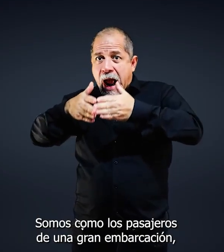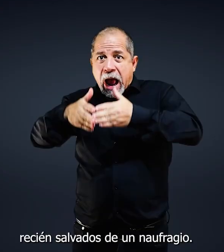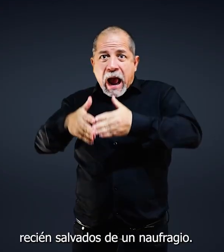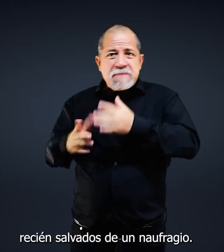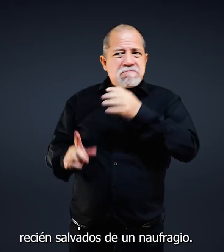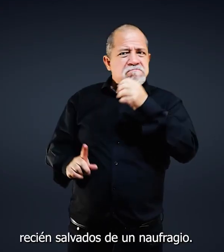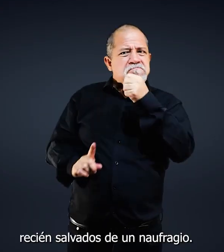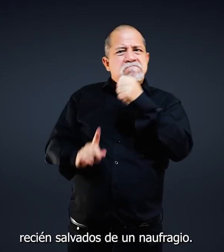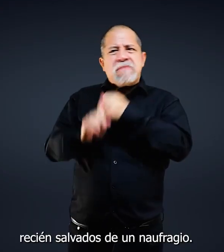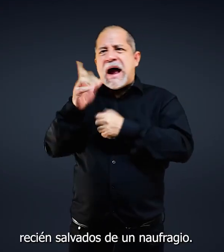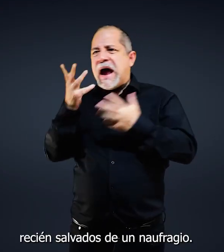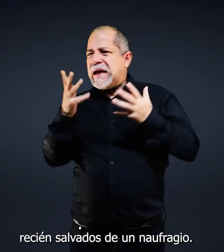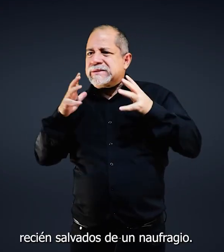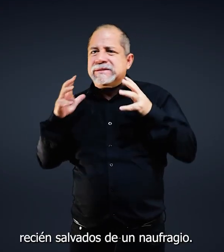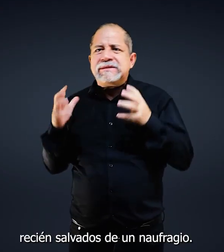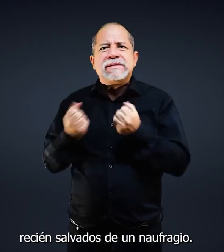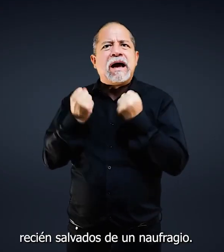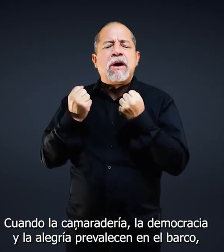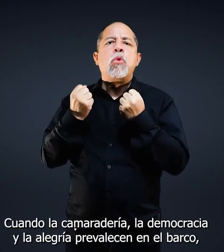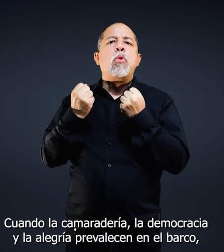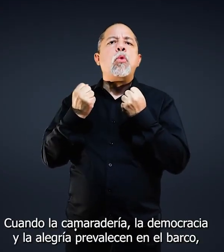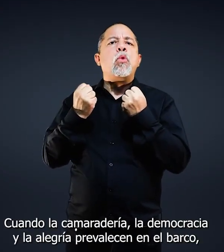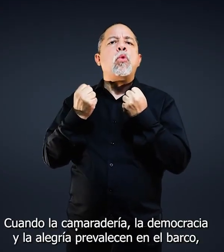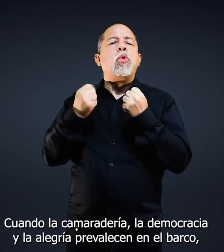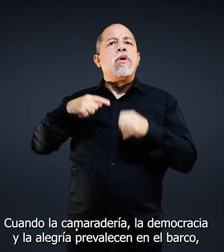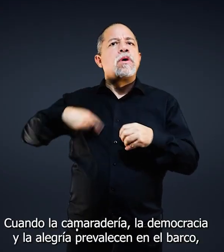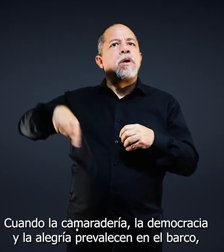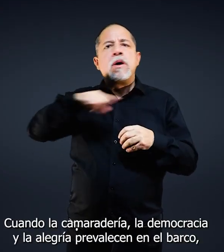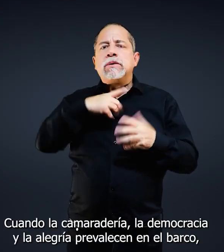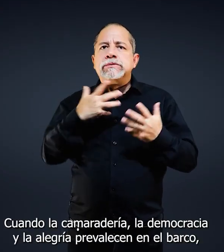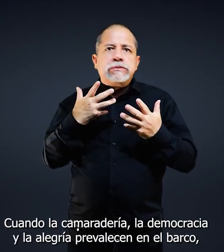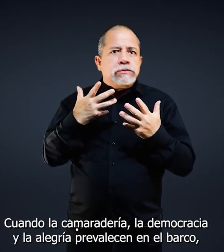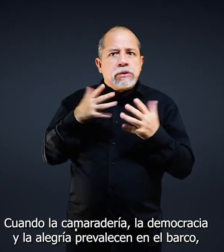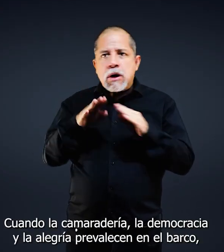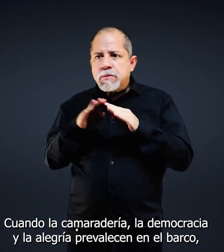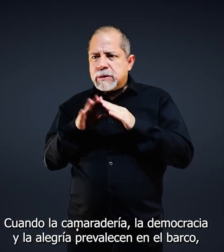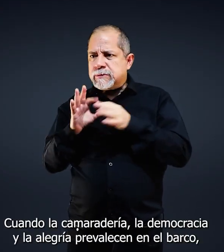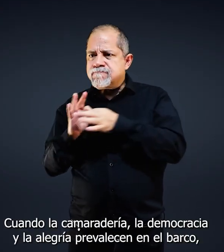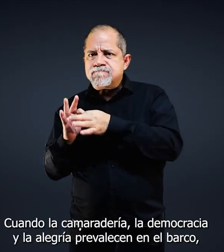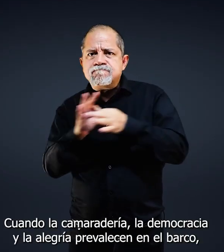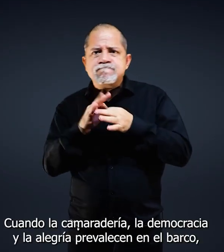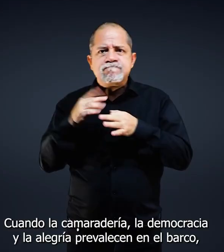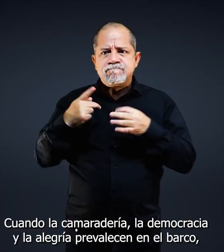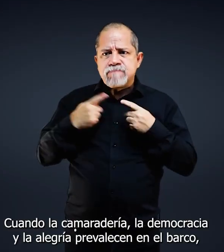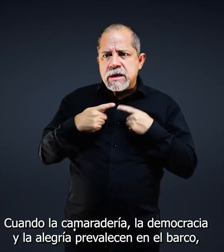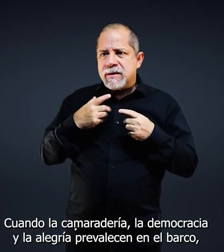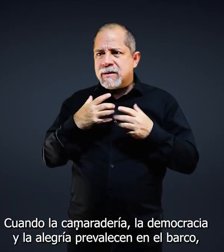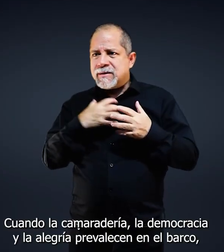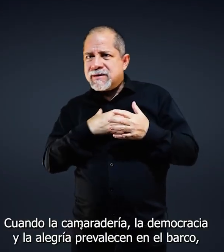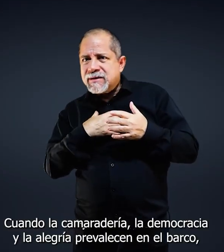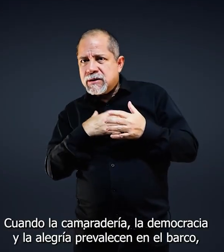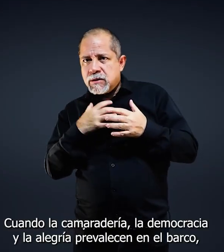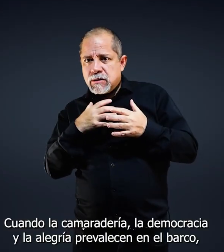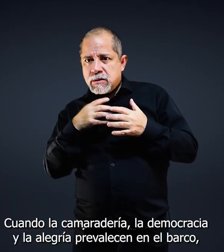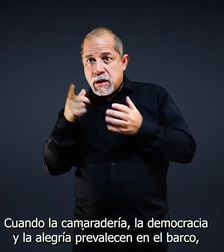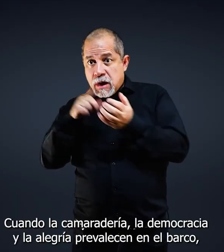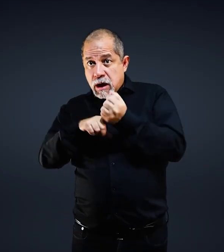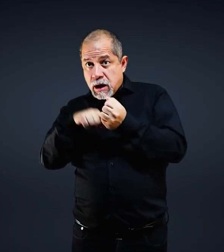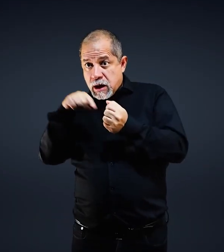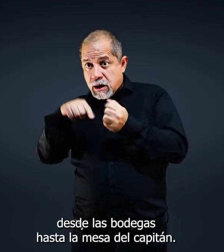recién salvados de un naufragio. Cuando la camaradería, la democracia y la alegría prevalecen en el barco, desde